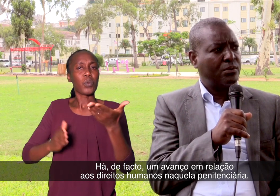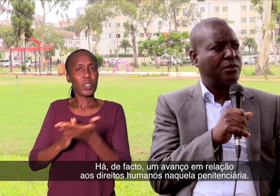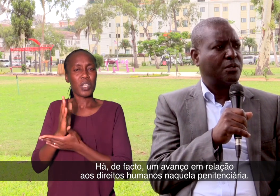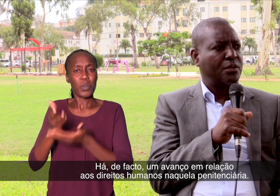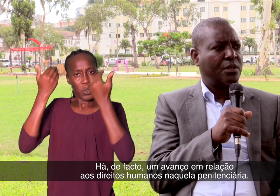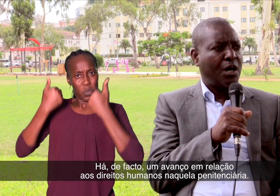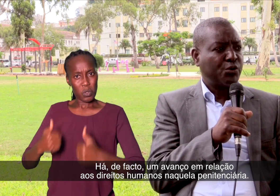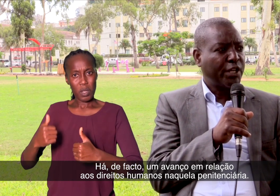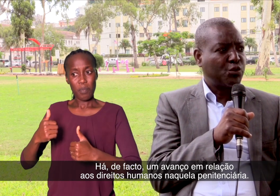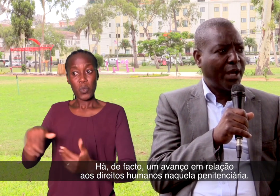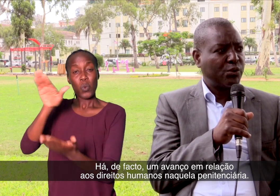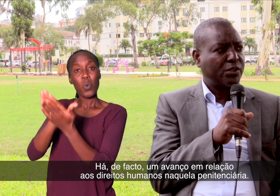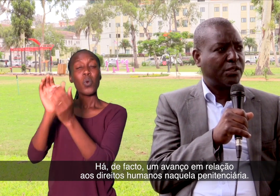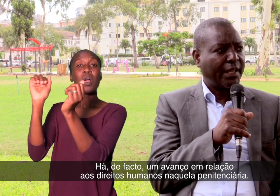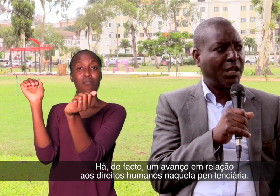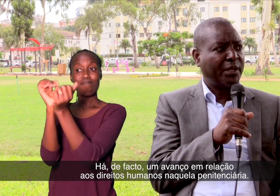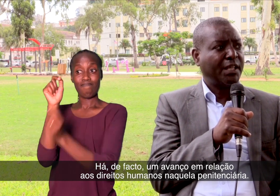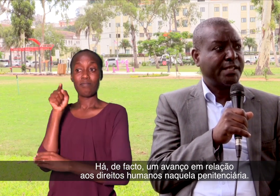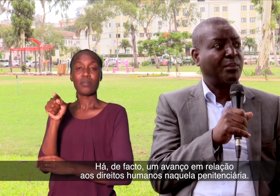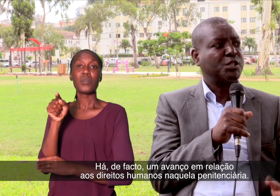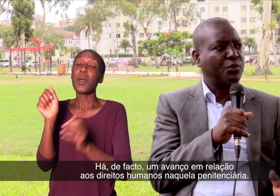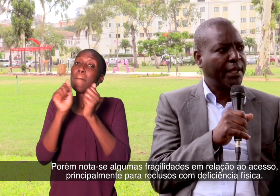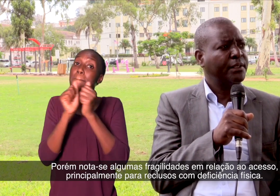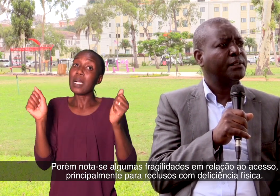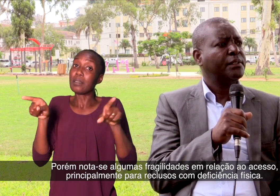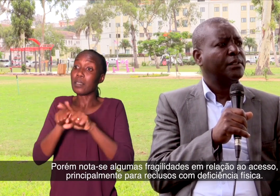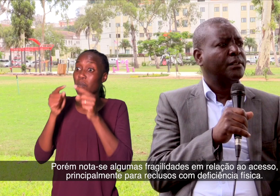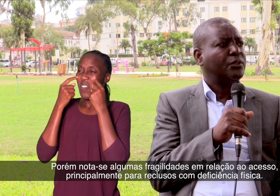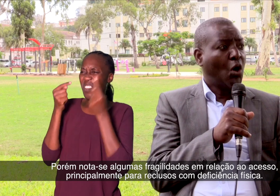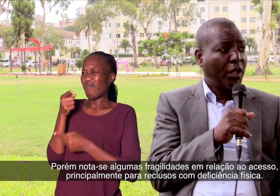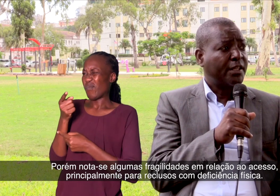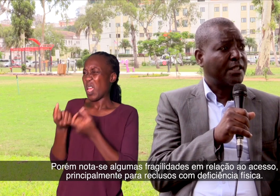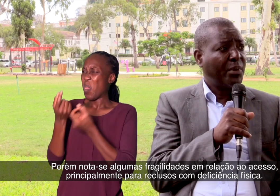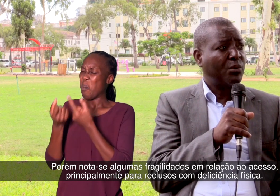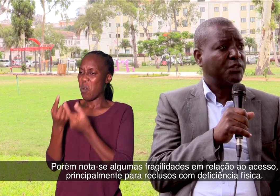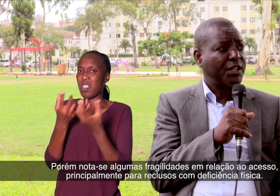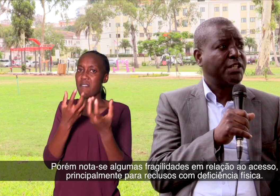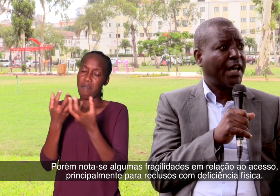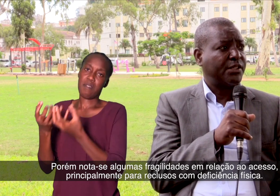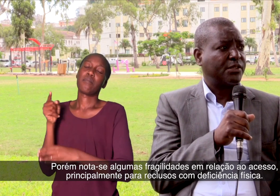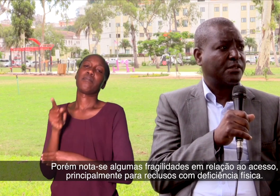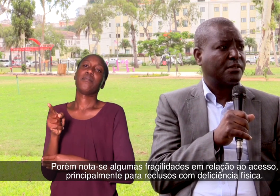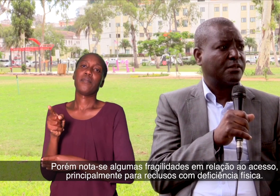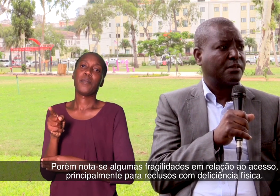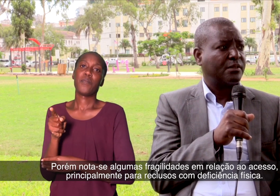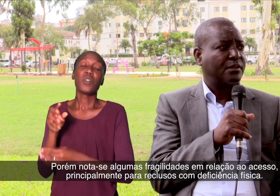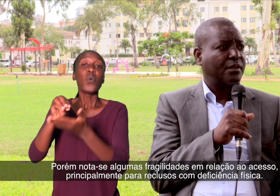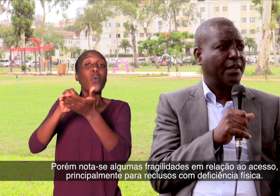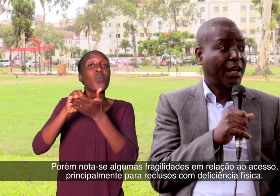relação aos direitos humanos naquela penitenciária, mas porém nota-se também algumas fragilidades.